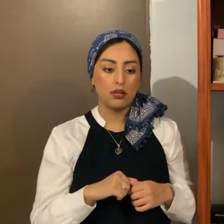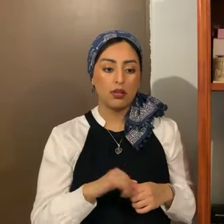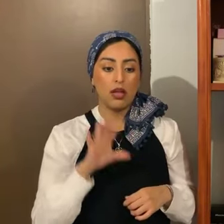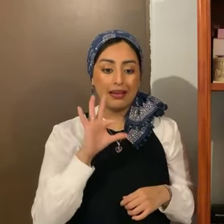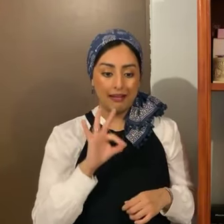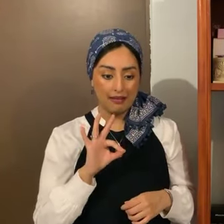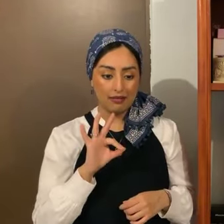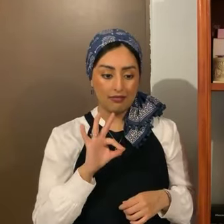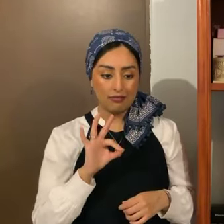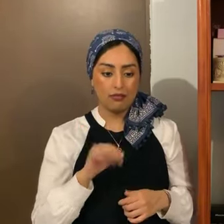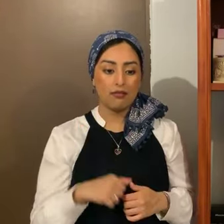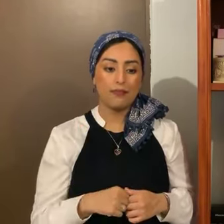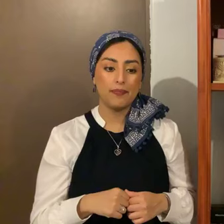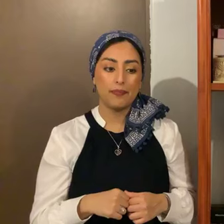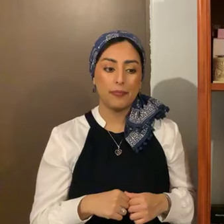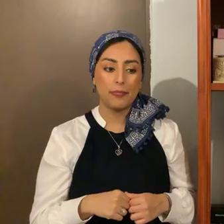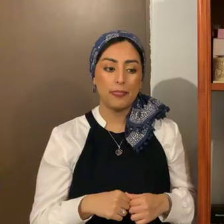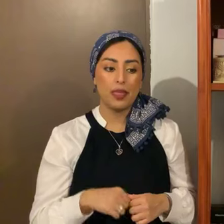9,